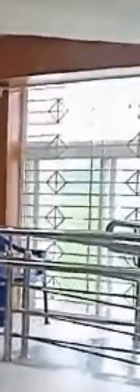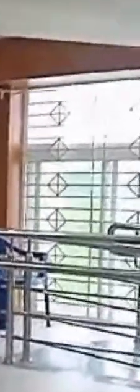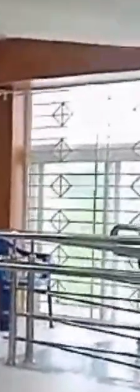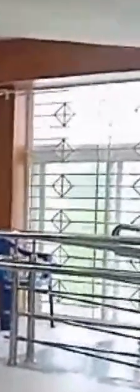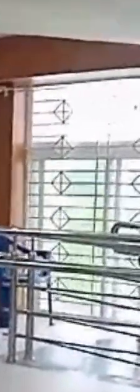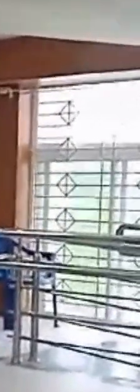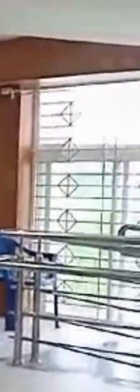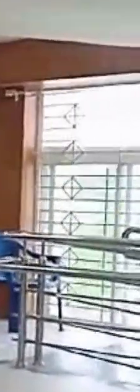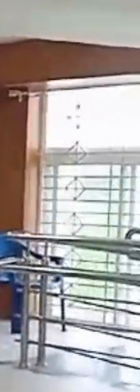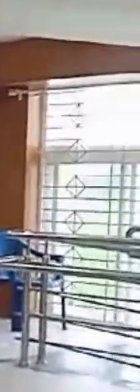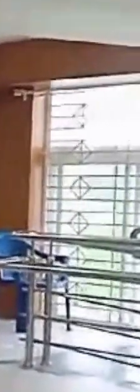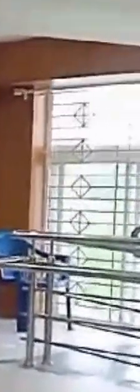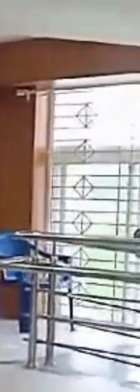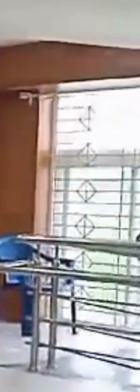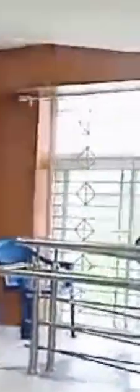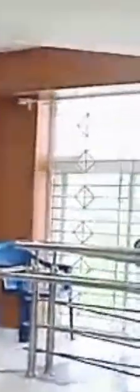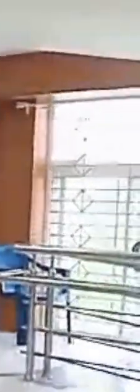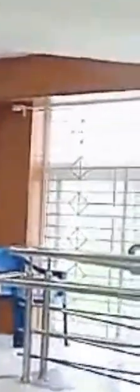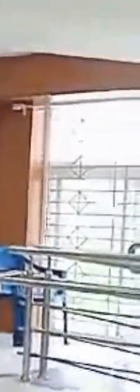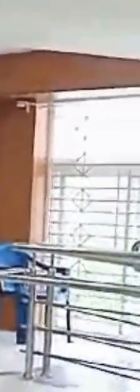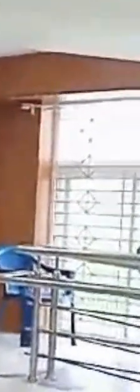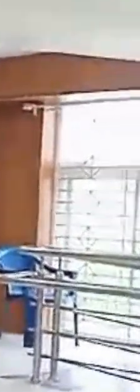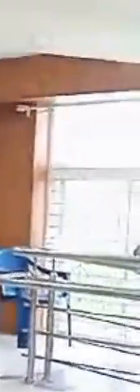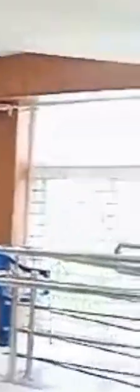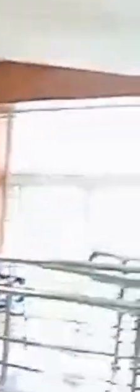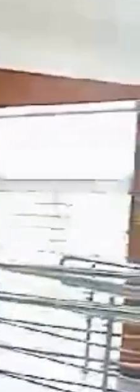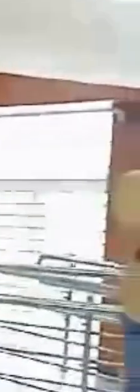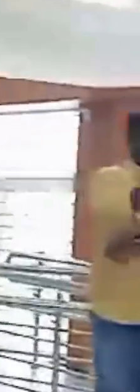ಎಲ್ಲರಿಗೂ ಡಿಗ್ನಿಟರಿ, ನಿಮಗೂ ಎಲ್ಲರಿಗೂ, ಟೀಚರ್ಸಿಗೂ, ಪೇರೆಂಟ್ಸಿಗೂ,